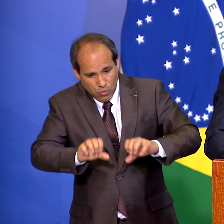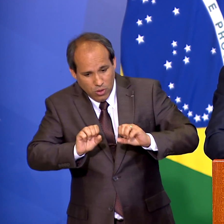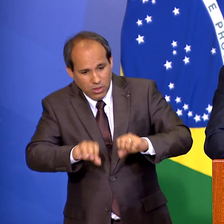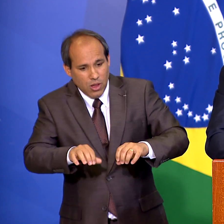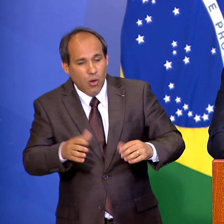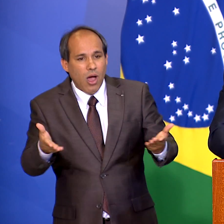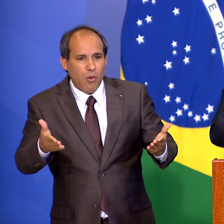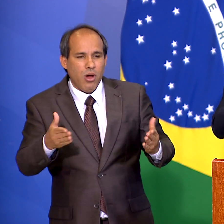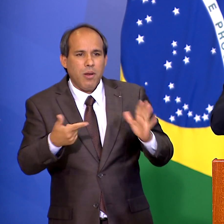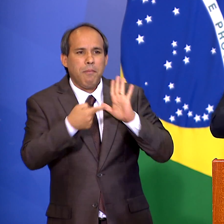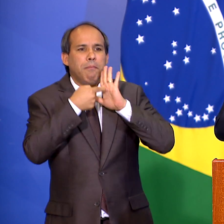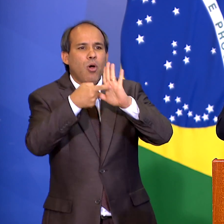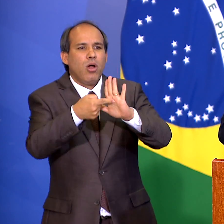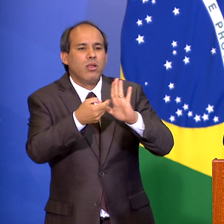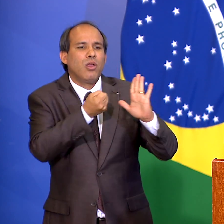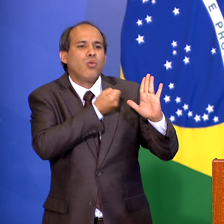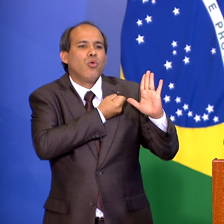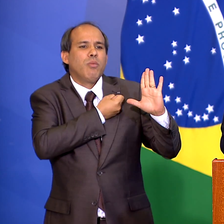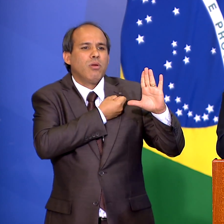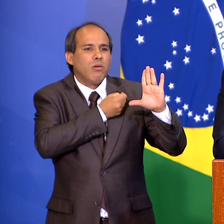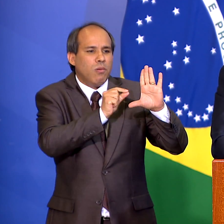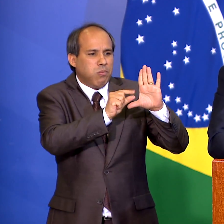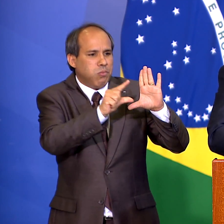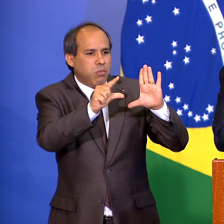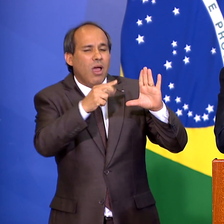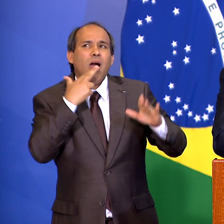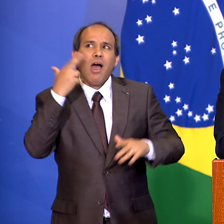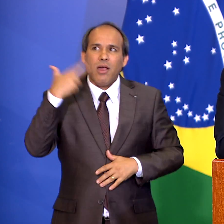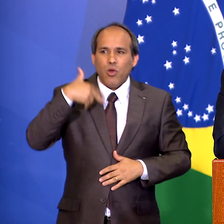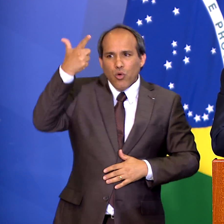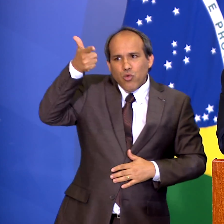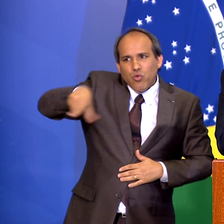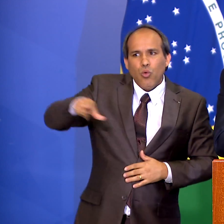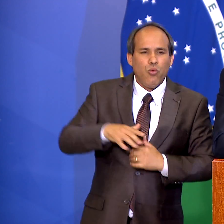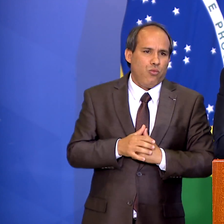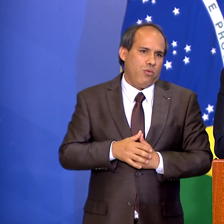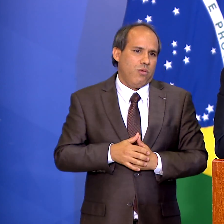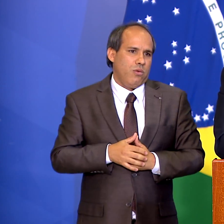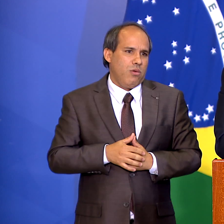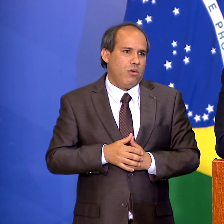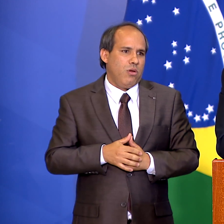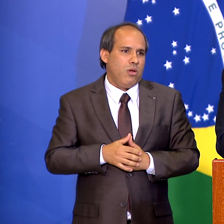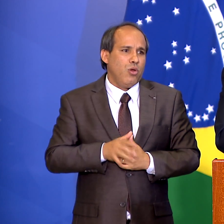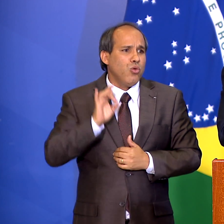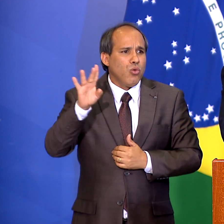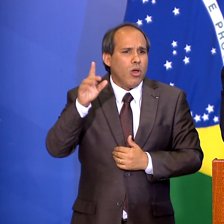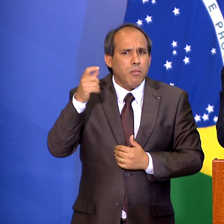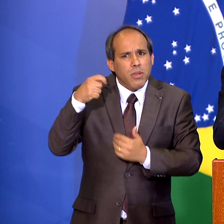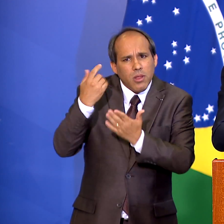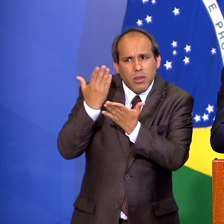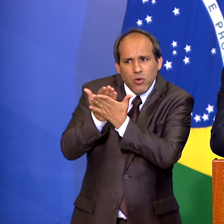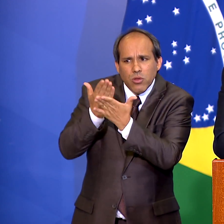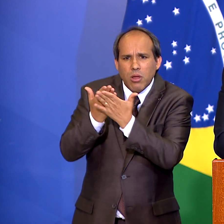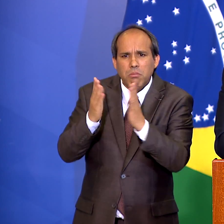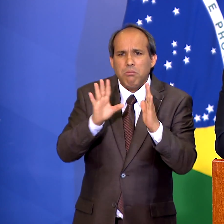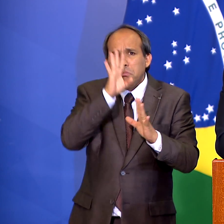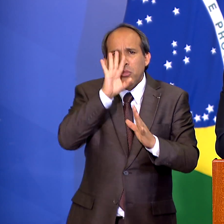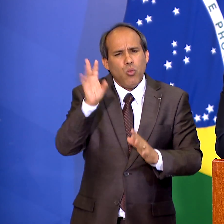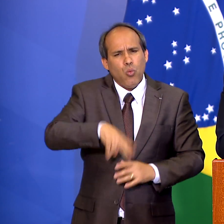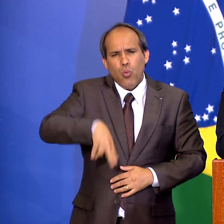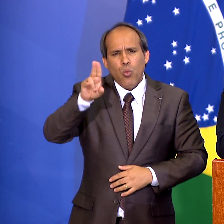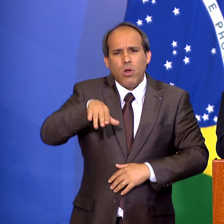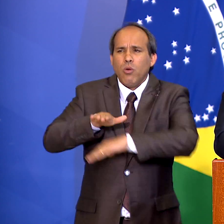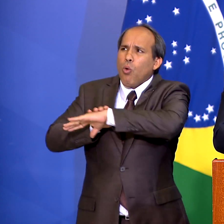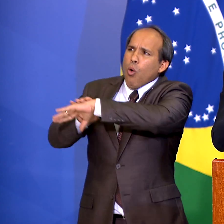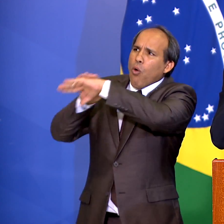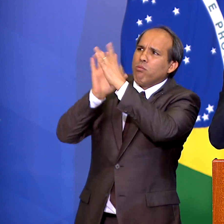aparecendo agora. Mais uma vez, eu estava certo. Não tinha bola de cristal, não. Apenas estudava e conversei com gente do mundo